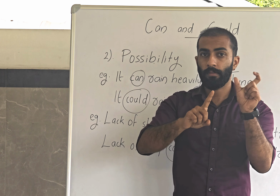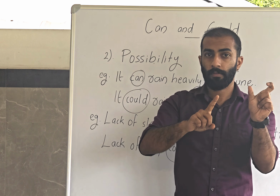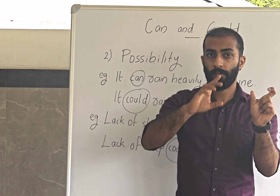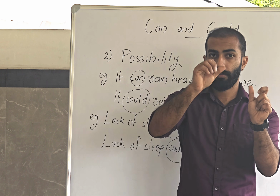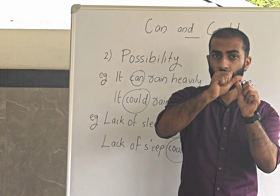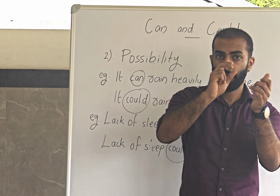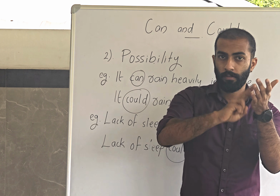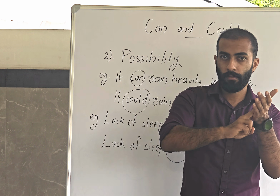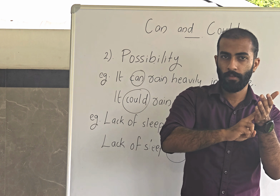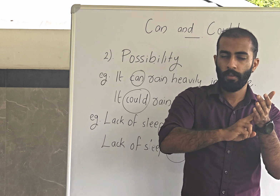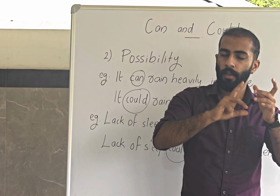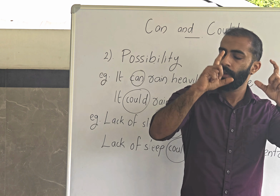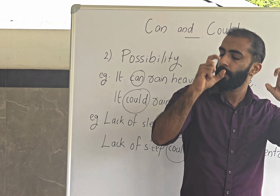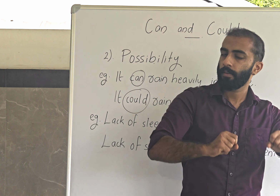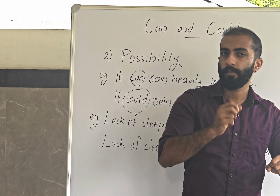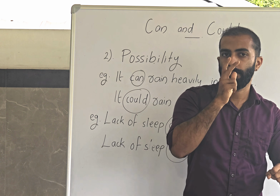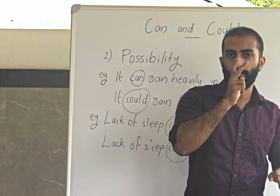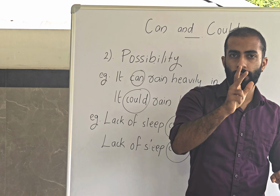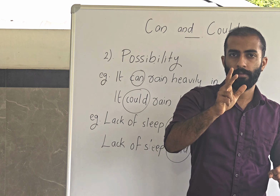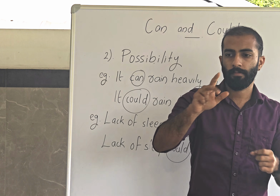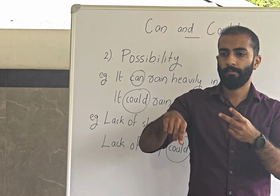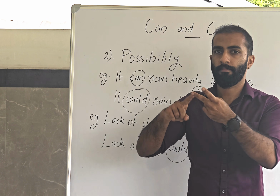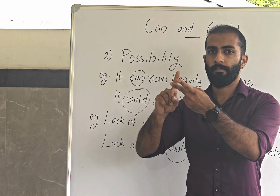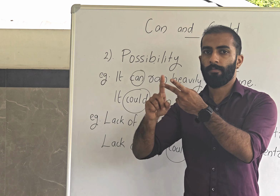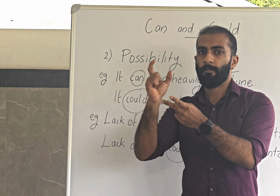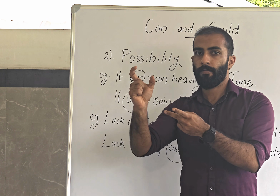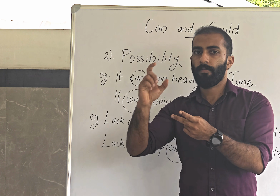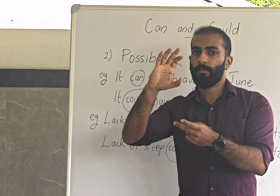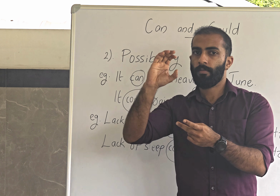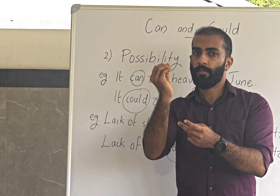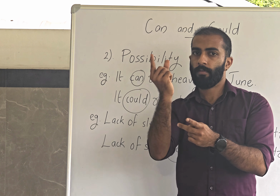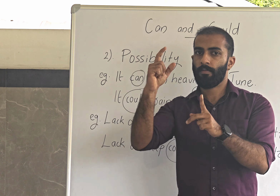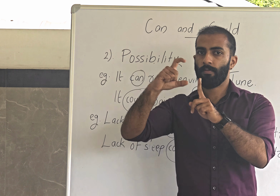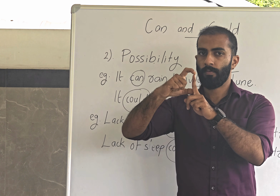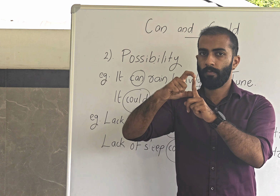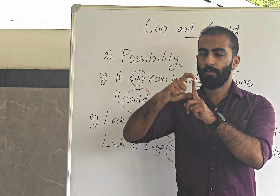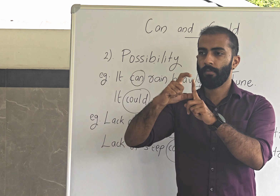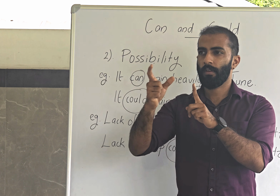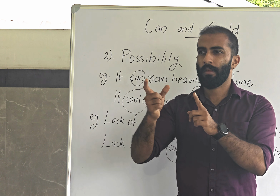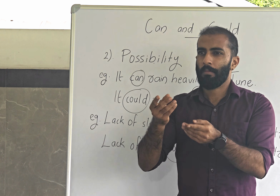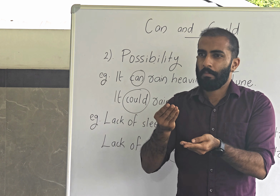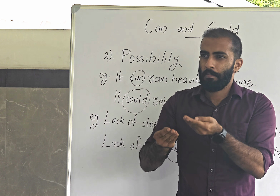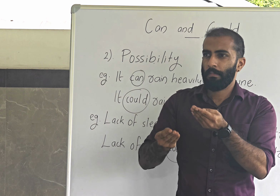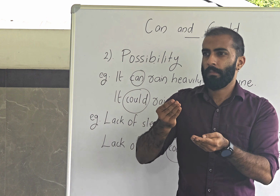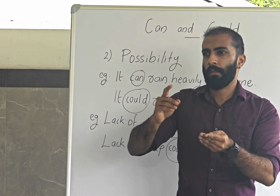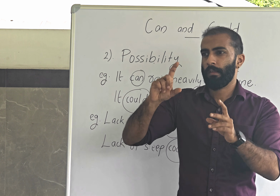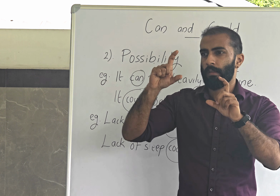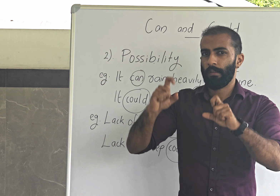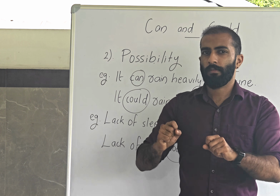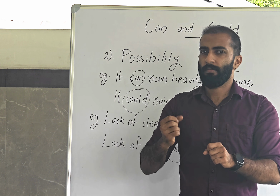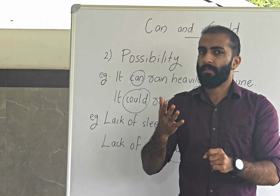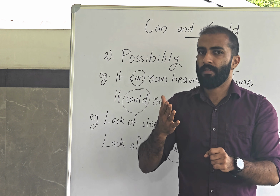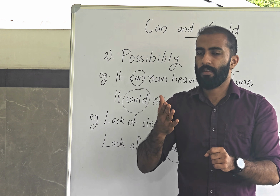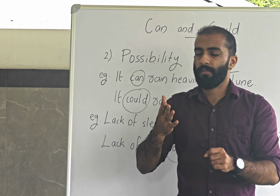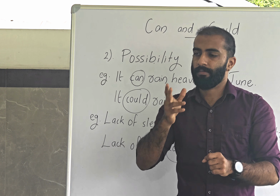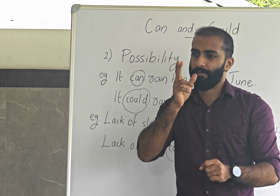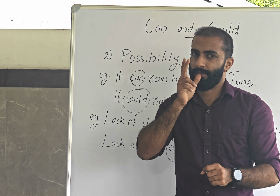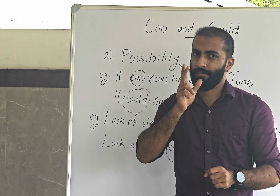പോസിബിലിറ്റി എന്ന പോയിന്റിൽ നമ്മൾ പഠിച്ചത് എന്താണ്? ക്യാൻ എന്നുള്ളത് ഉറപ്പിച്ച് പറയുന്നതും കുഡ് എന്നുള്ളത് നമുക്ക് ഉറപ്പില്ലാത്ത കാര്യങ്ങളെ സൂചിപ്പിക്കുന്നതിന്